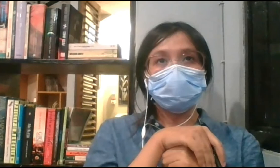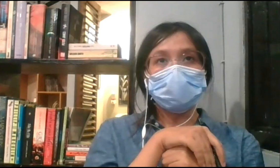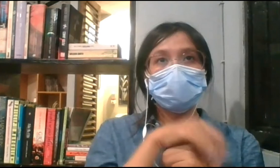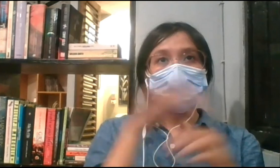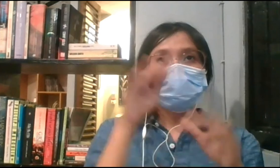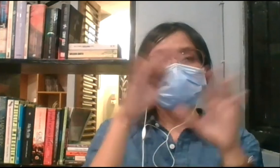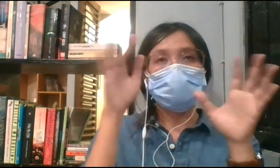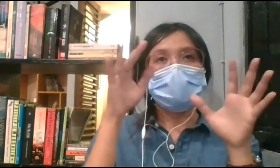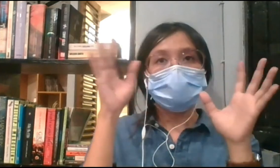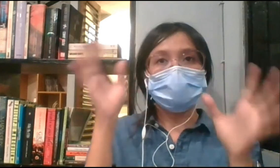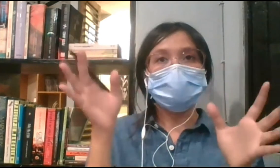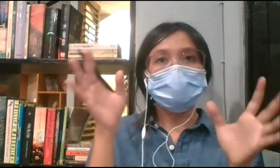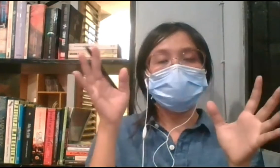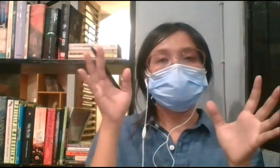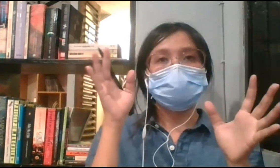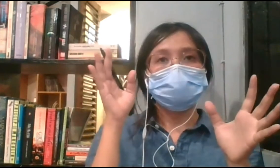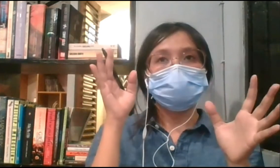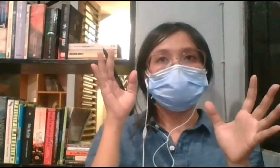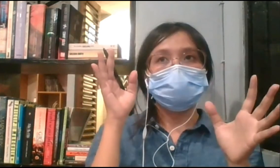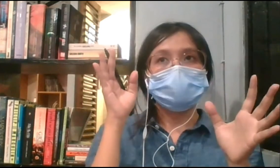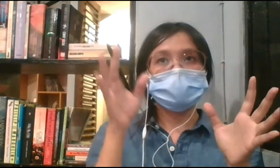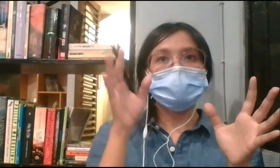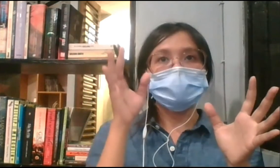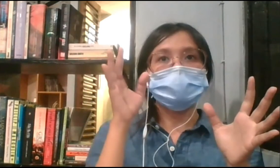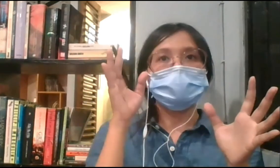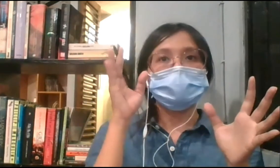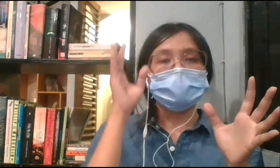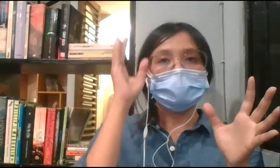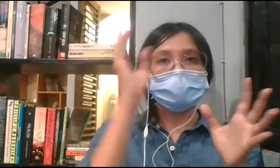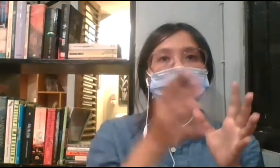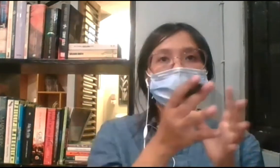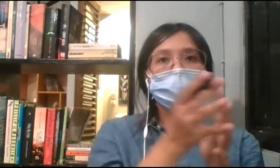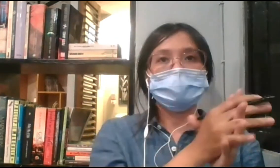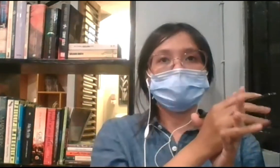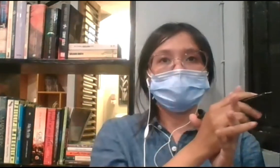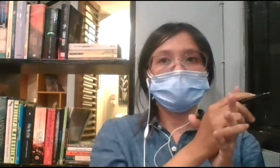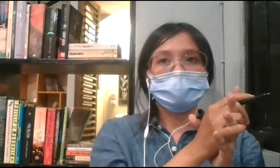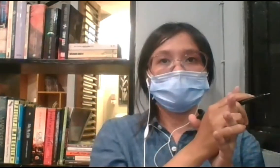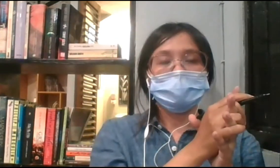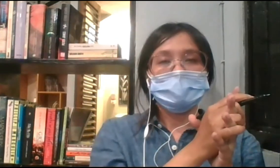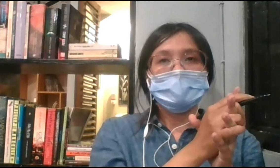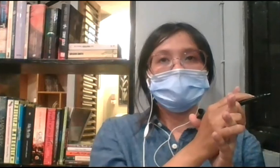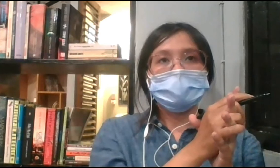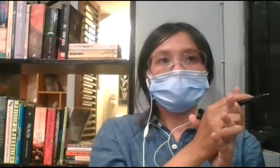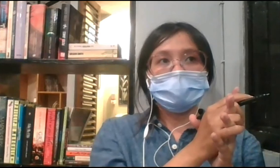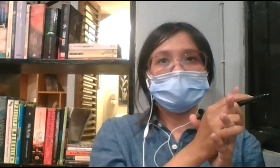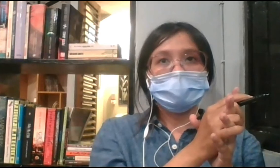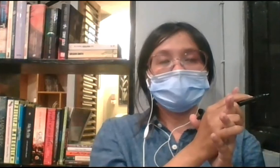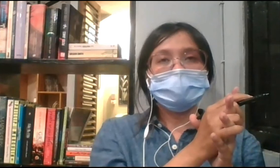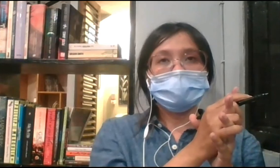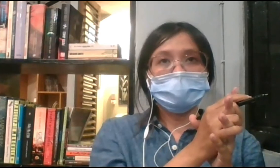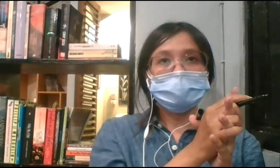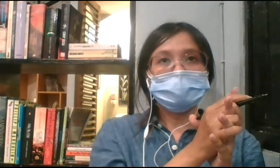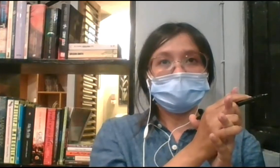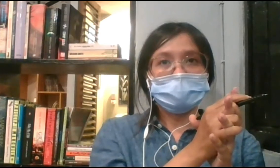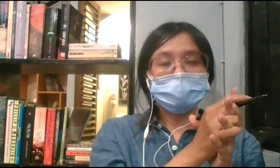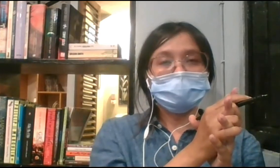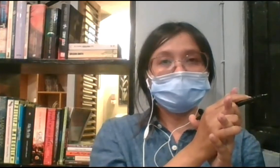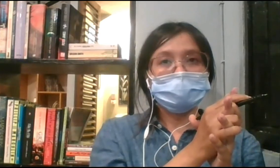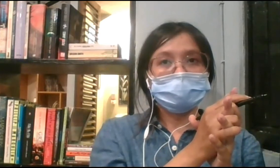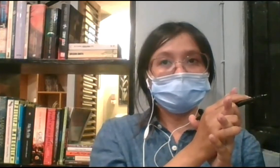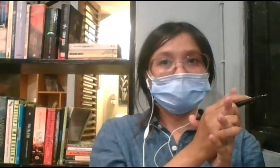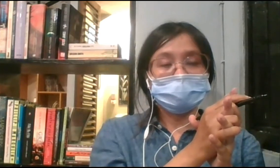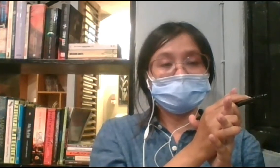judul itu paling enggak sudah mewakili pesan yang mau kita sampaikan kepada publik. Dan jangan